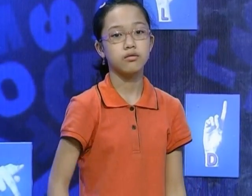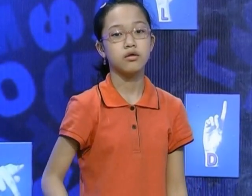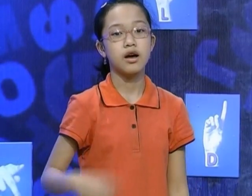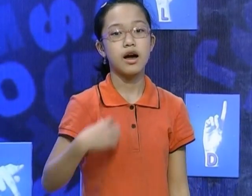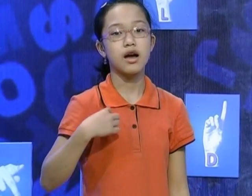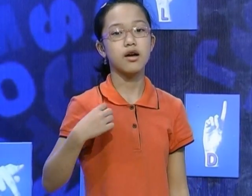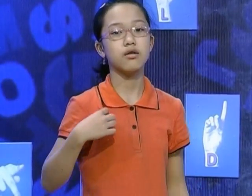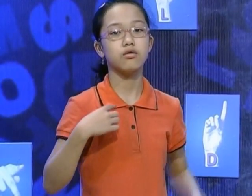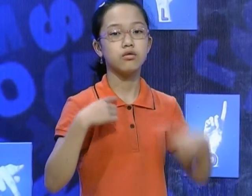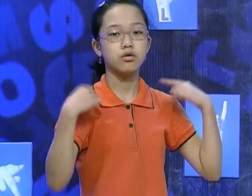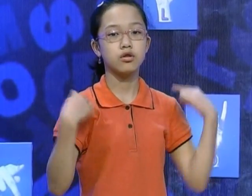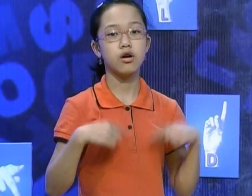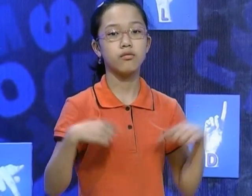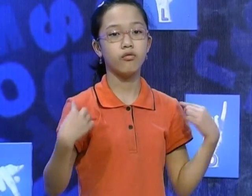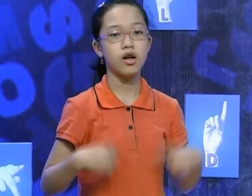Các em cùng quan sát bạn làm ký hiệu áo com lê nhé.